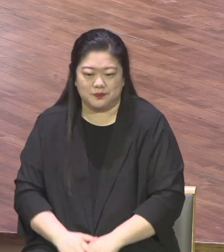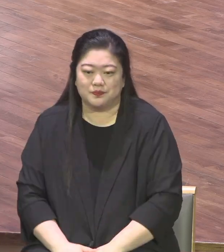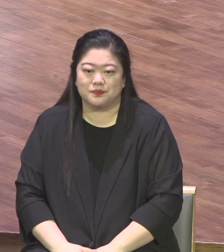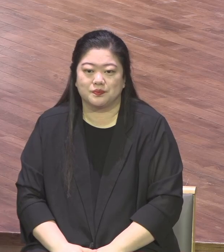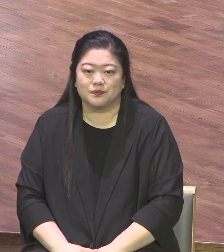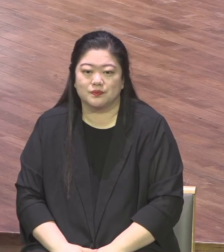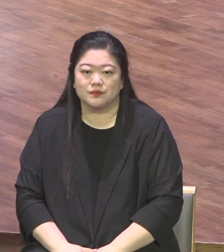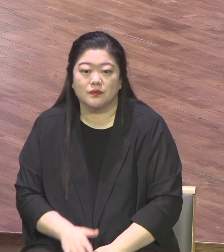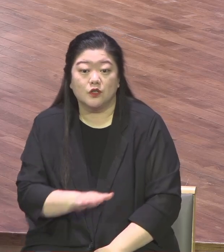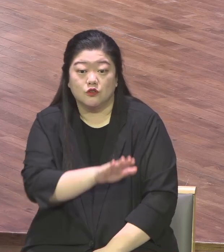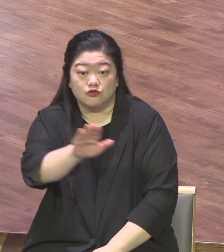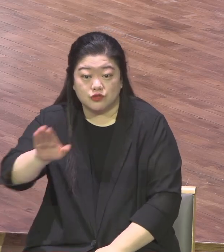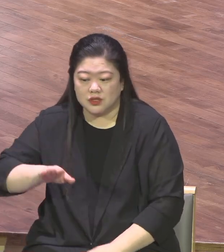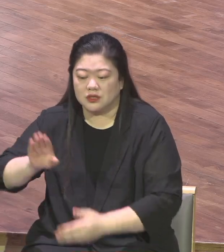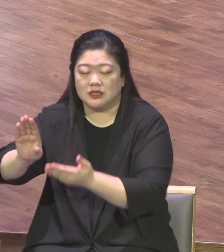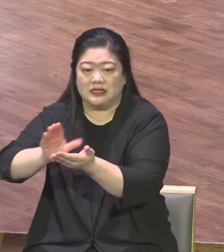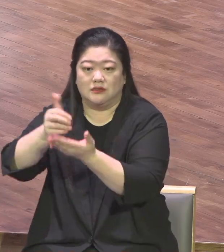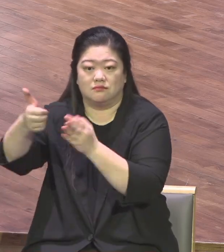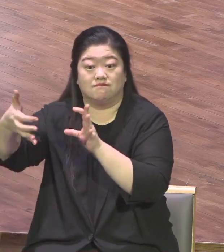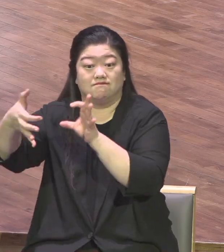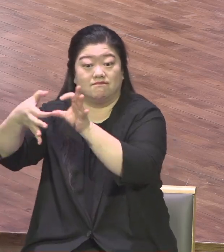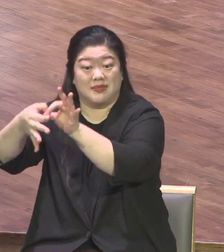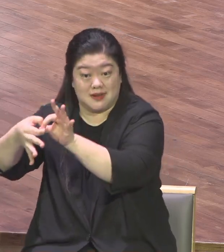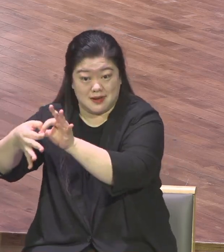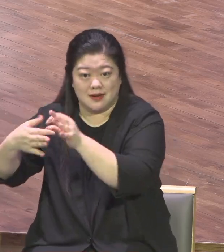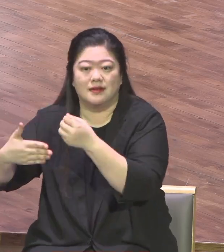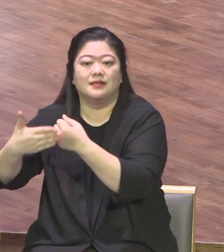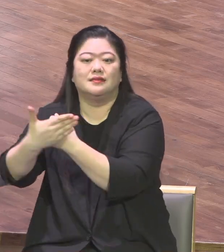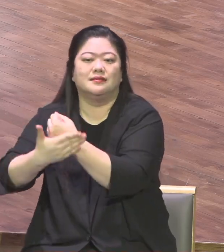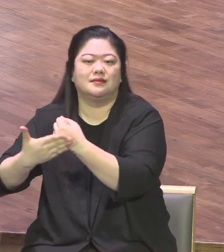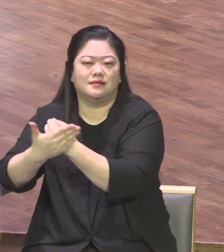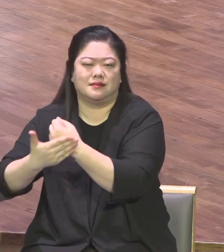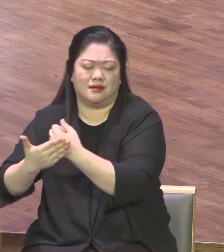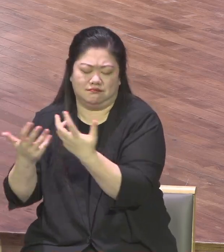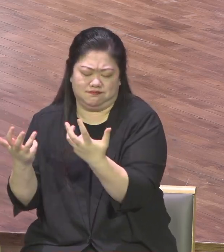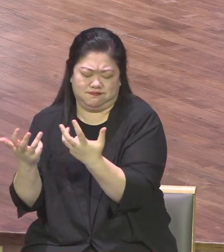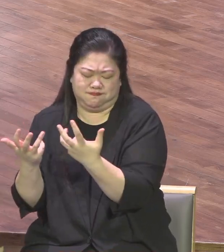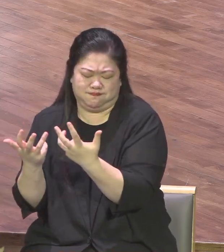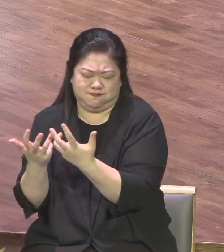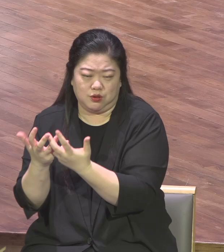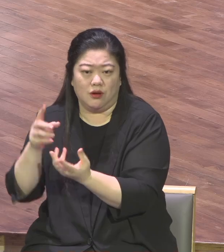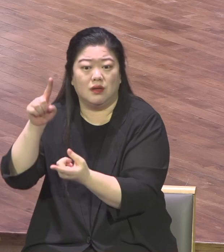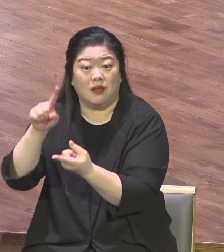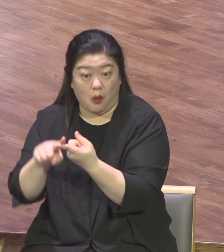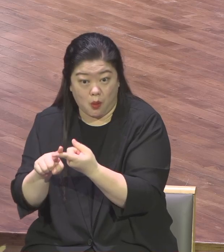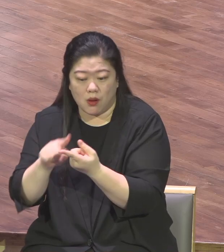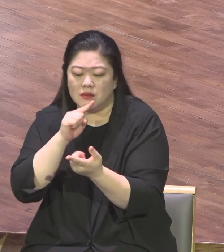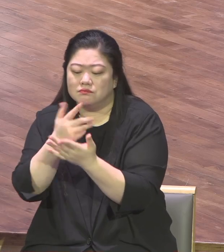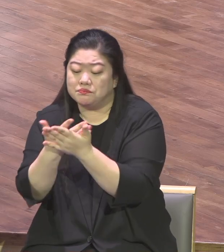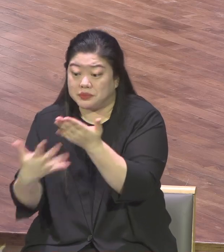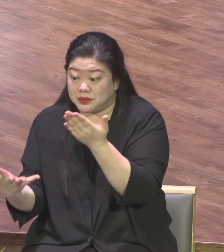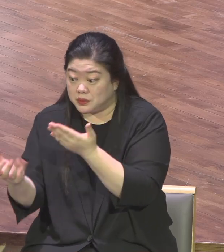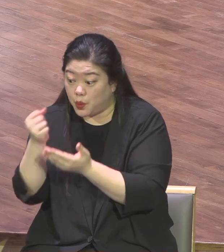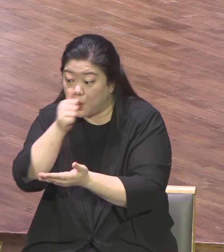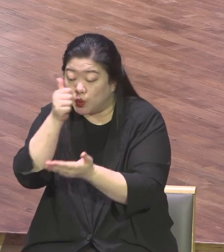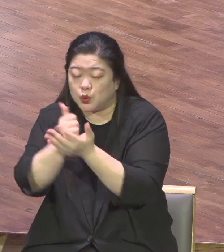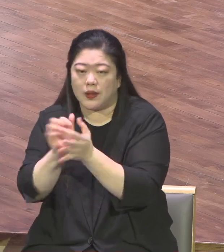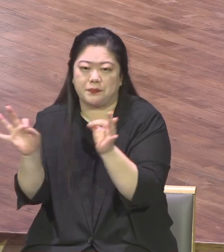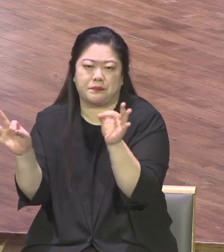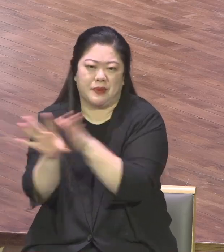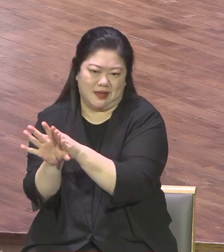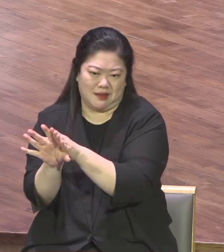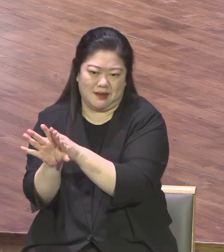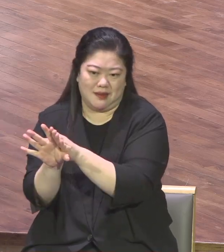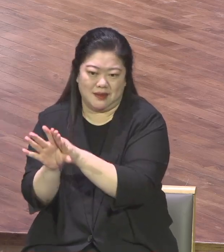우리는 그리스도 안에서 그의 은혜의 풍성함을 따라 그의 피로 말미암아 속량껏